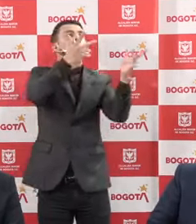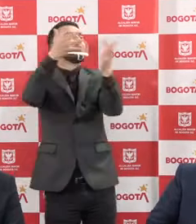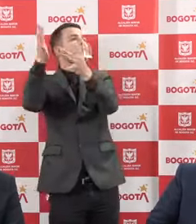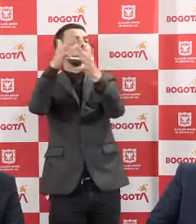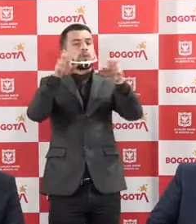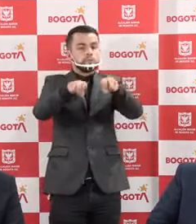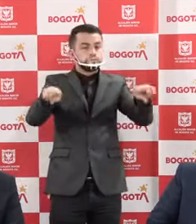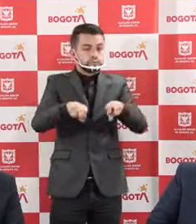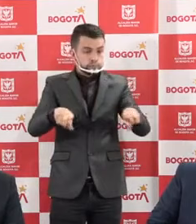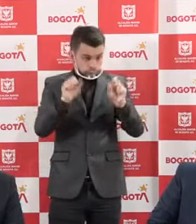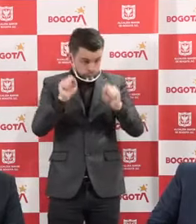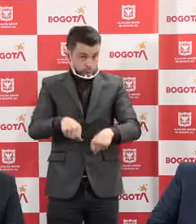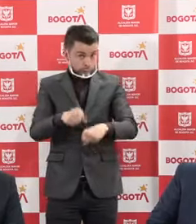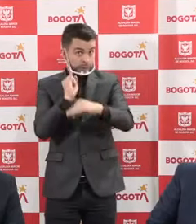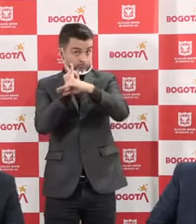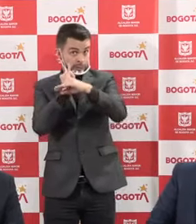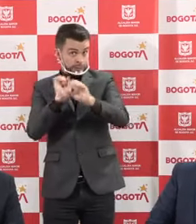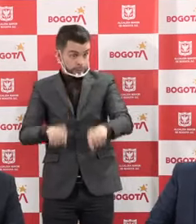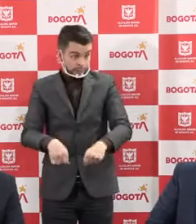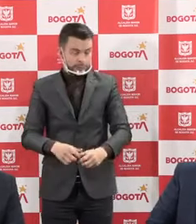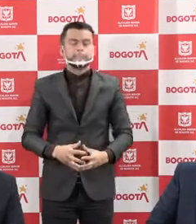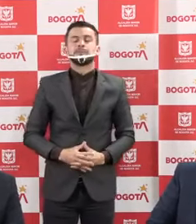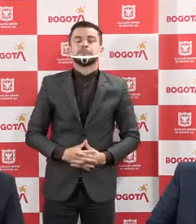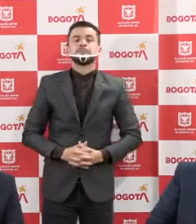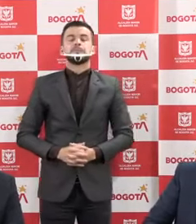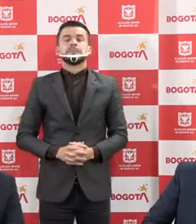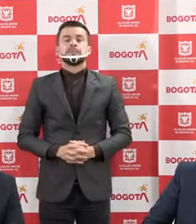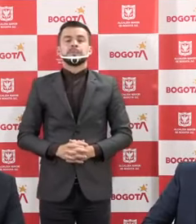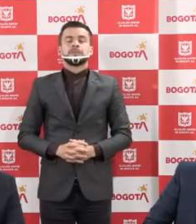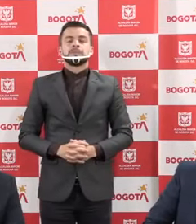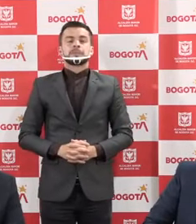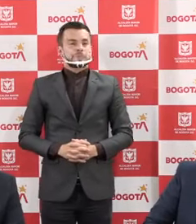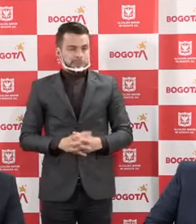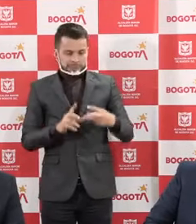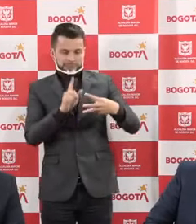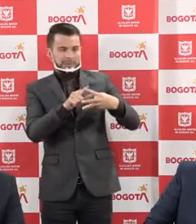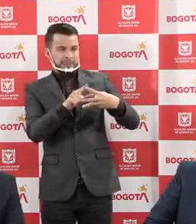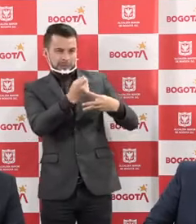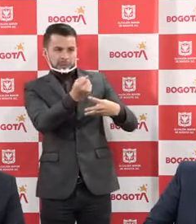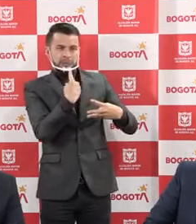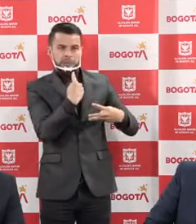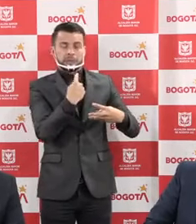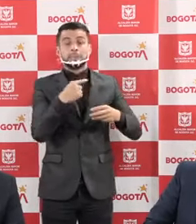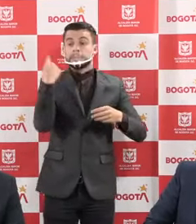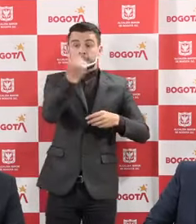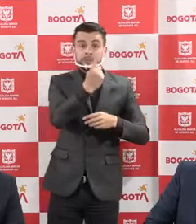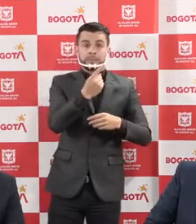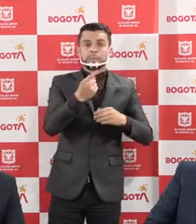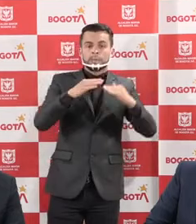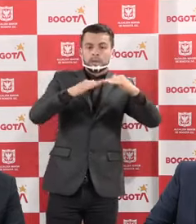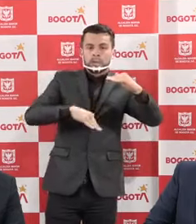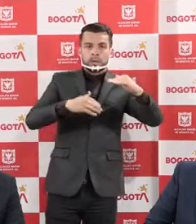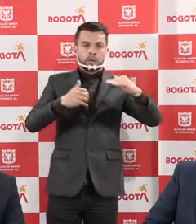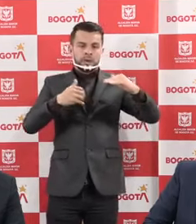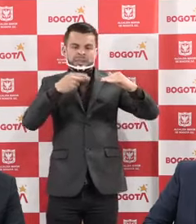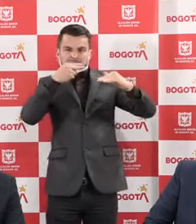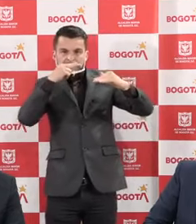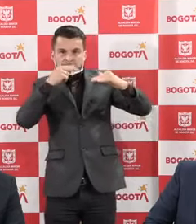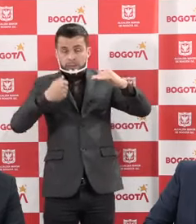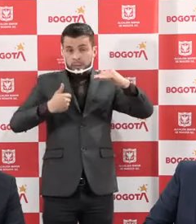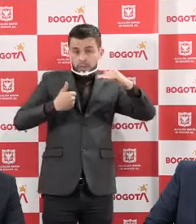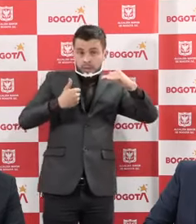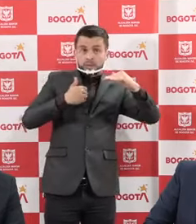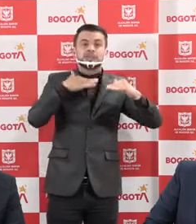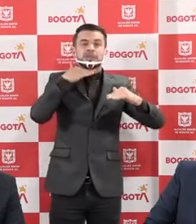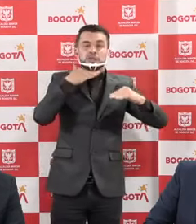restricciones de adolescentes o de niños para ingresar a los restaurantes no hay restricción las